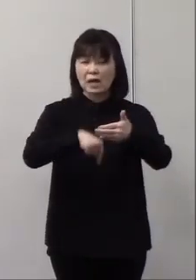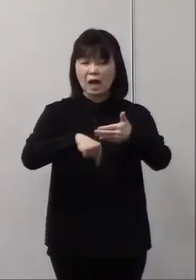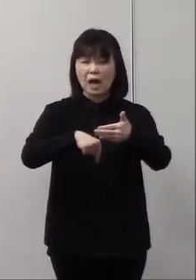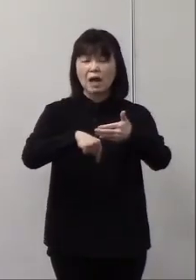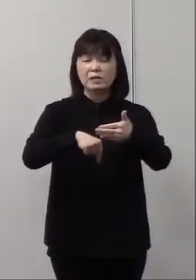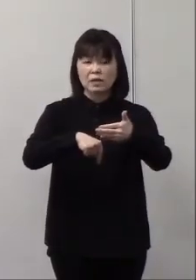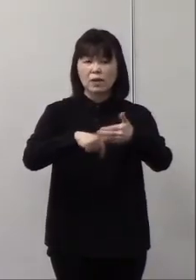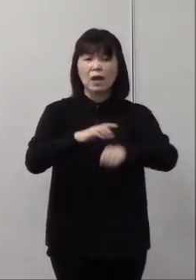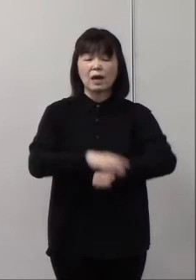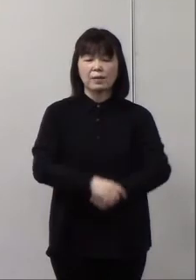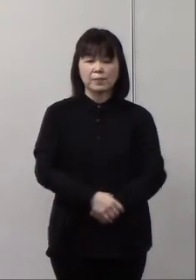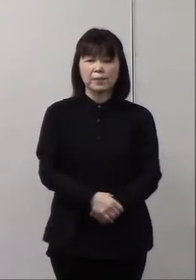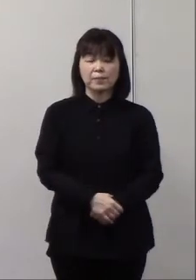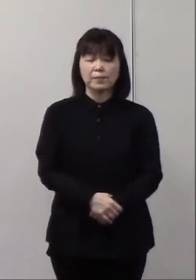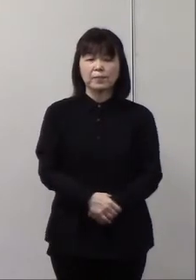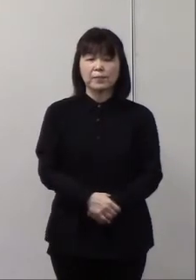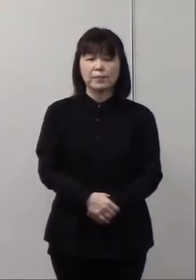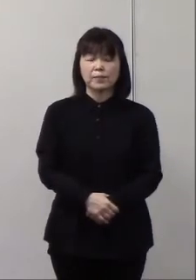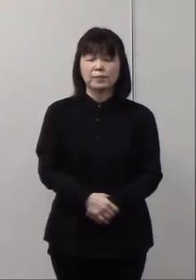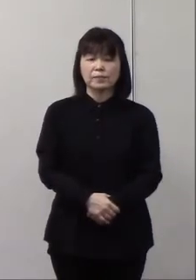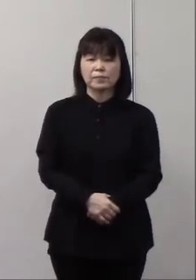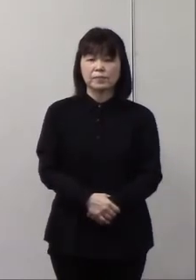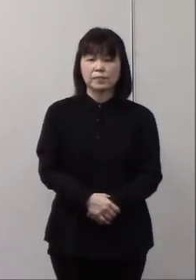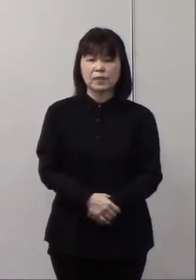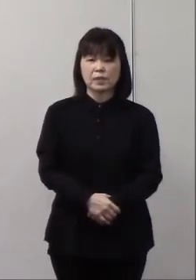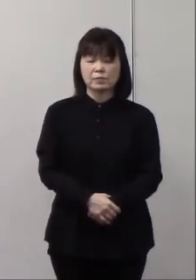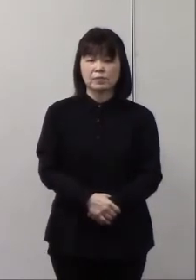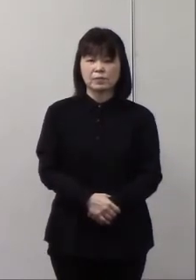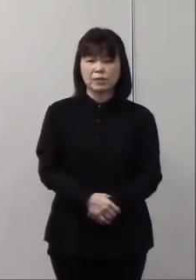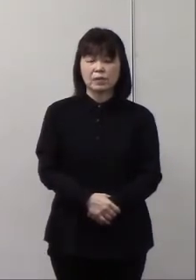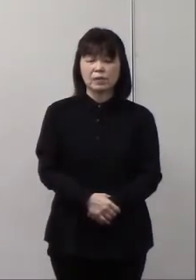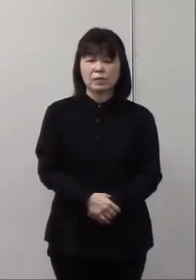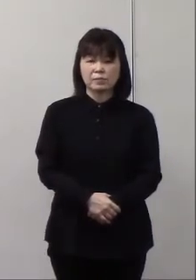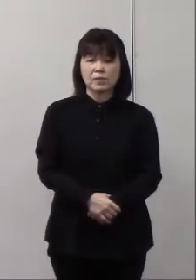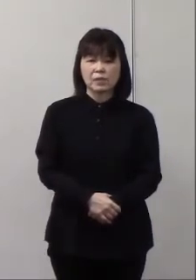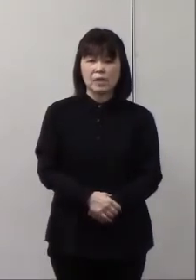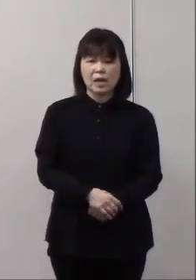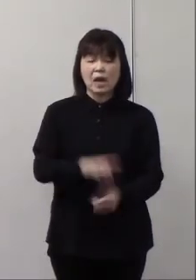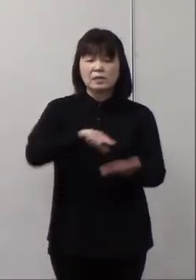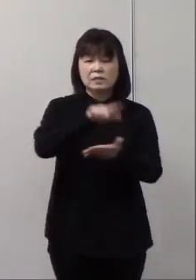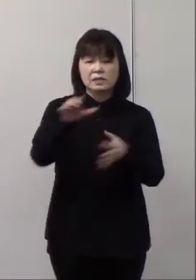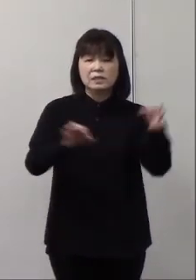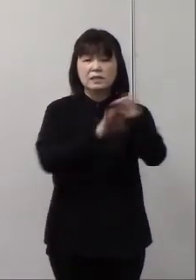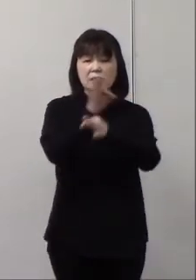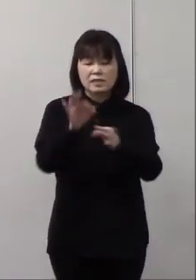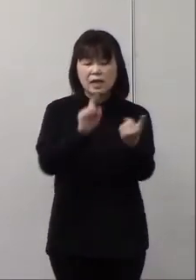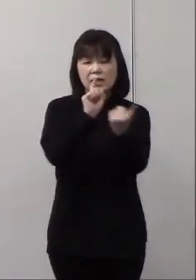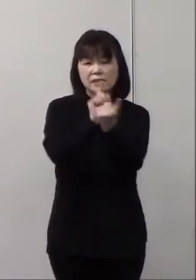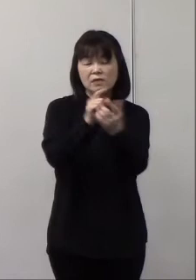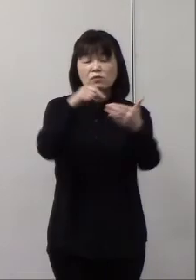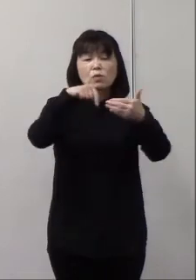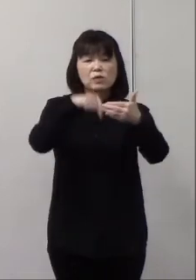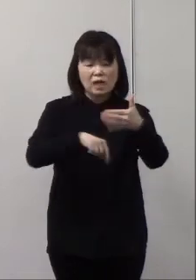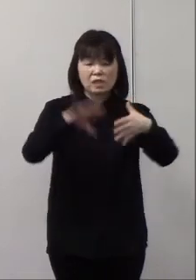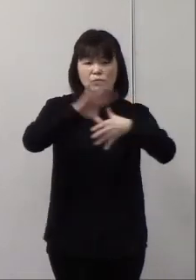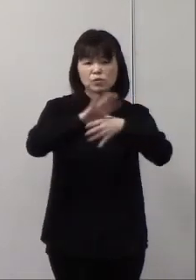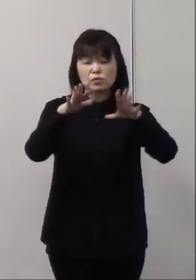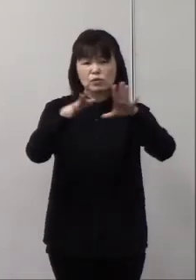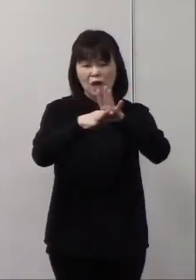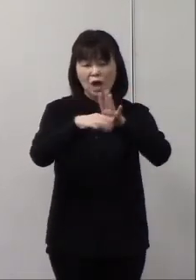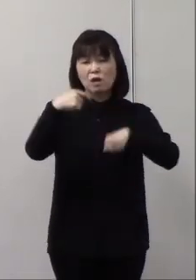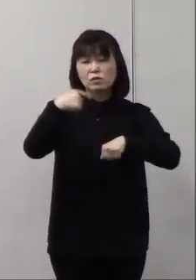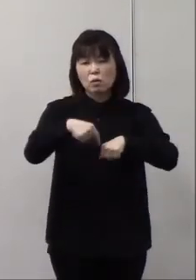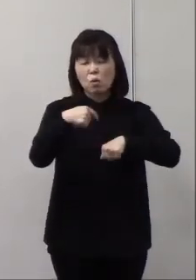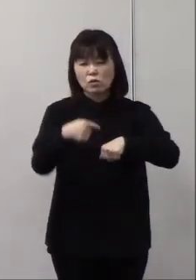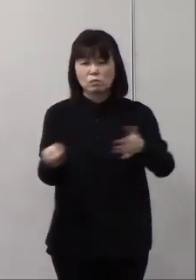地域経済対策第7弾の中に少し文化教育というものを取り入れたところで